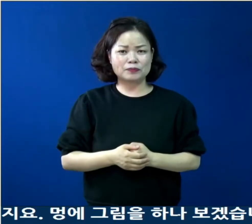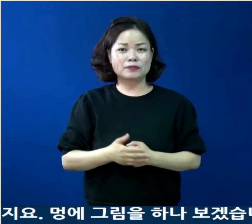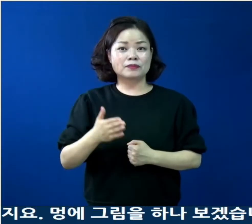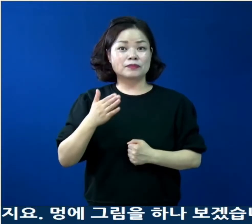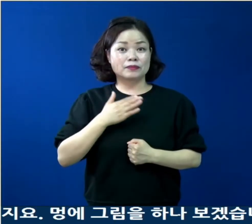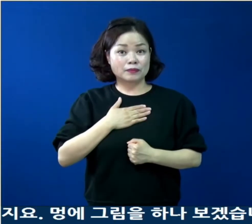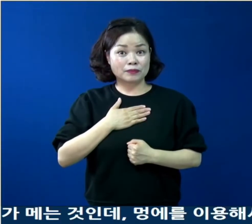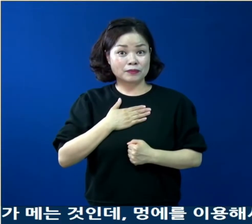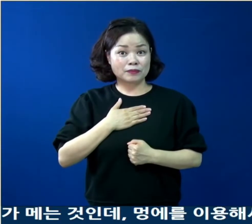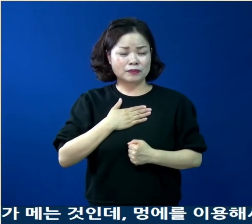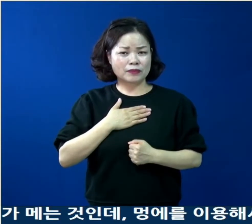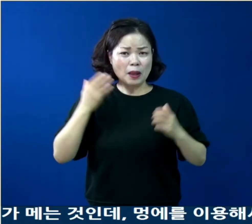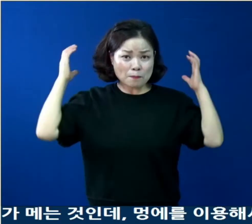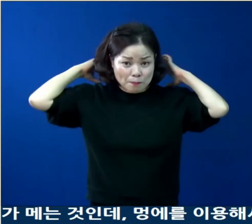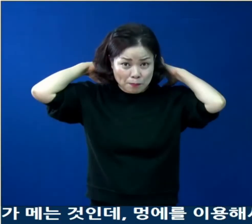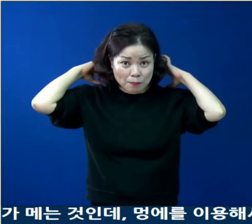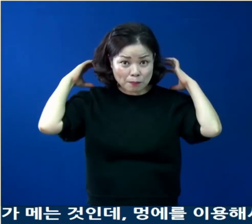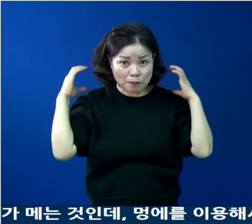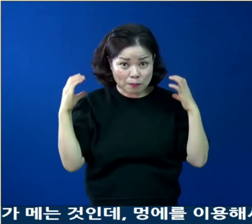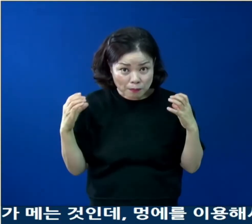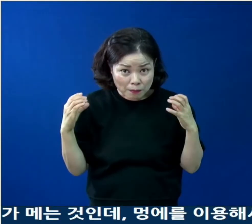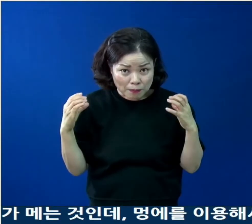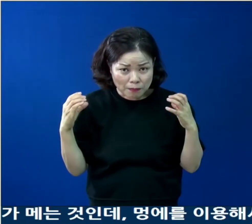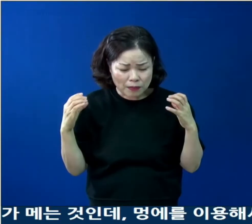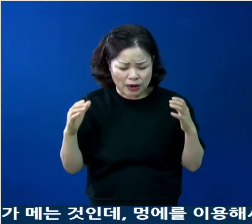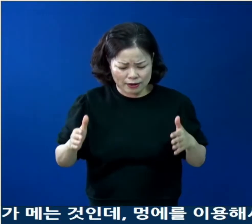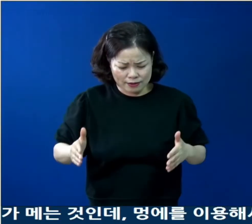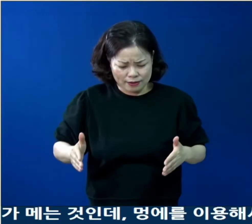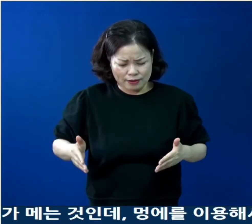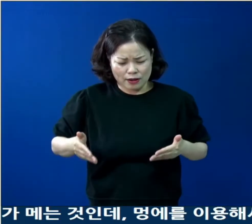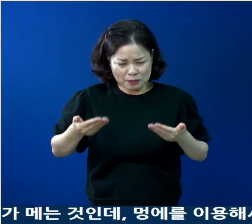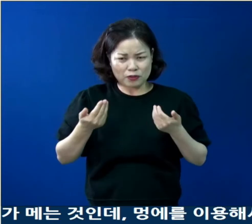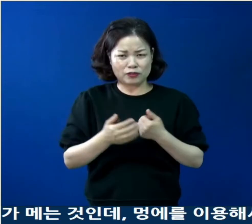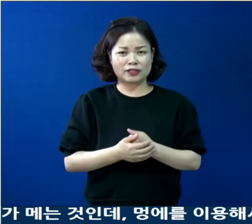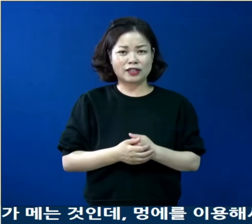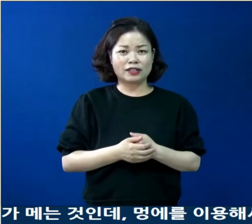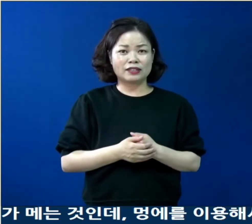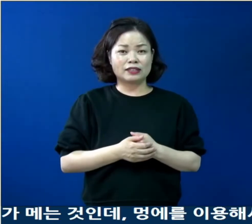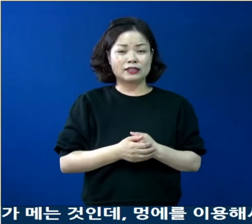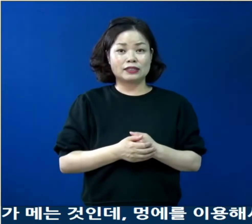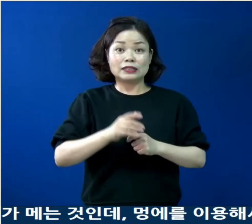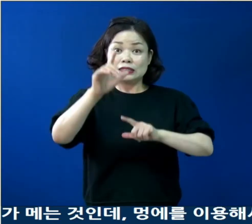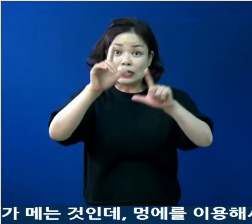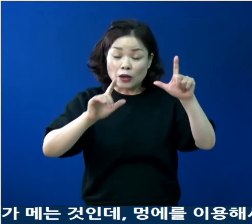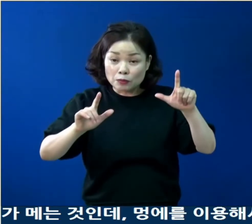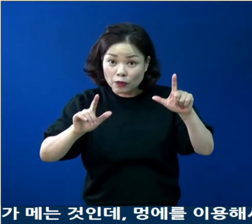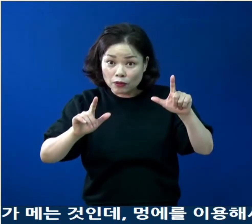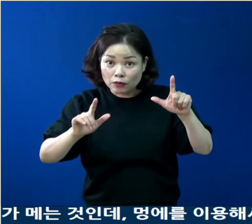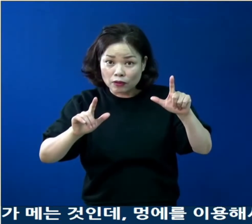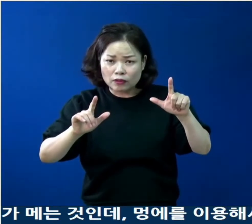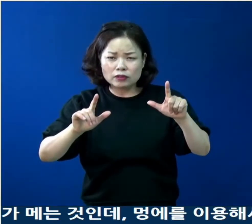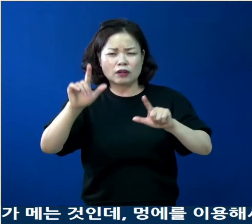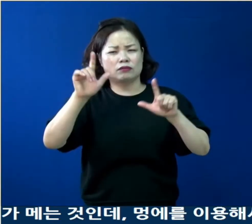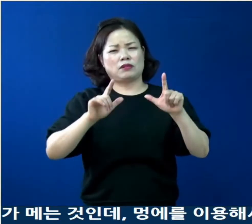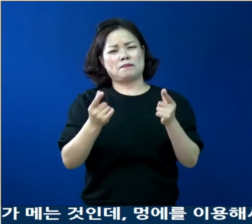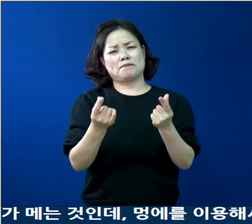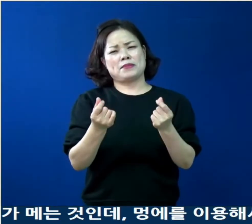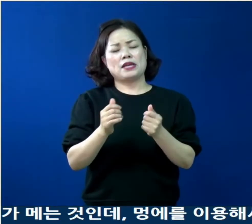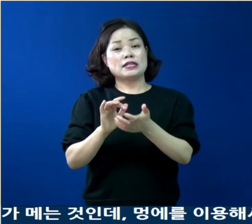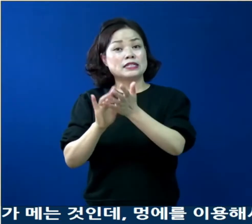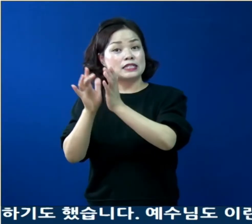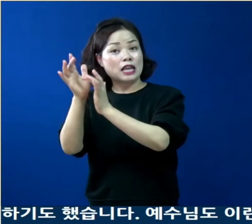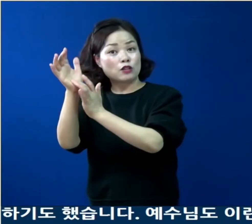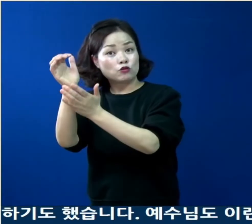내 멍에는 가벼우니라. 이 장면이 연상되어 있다고 보이는 거죠.